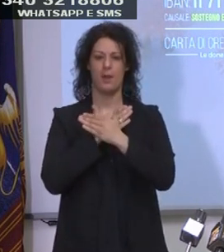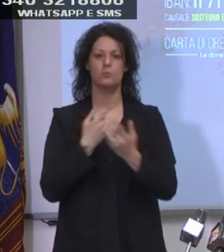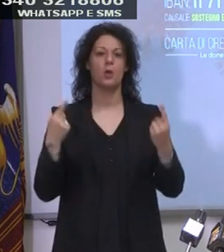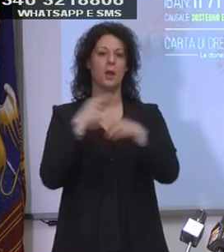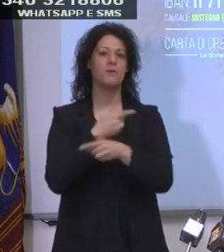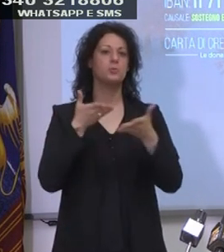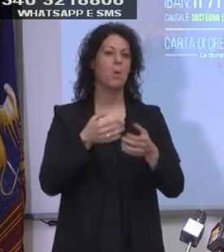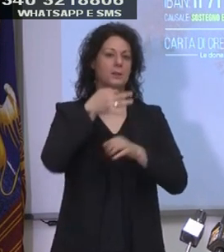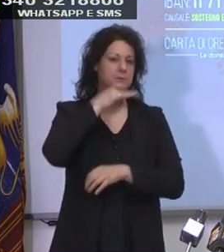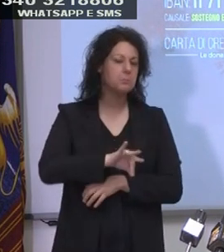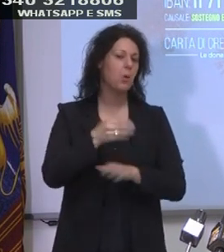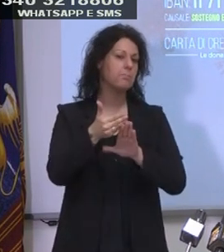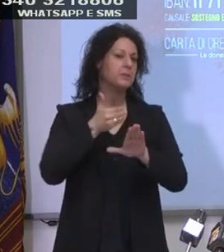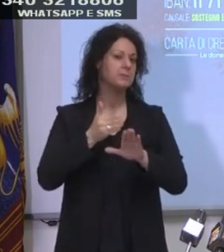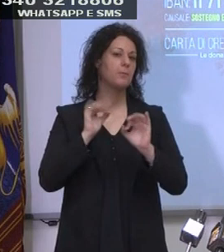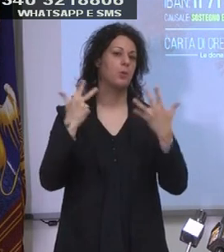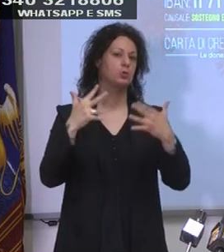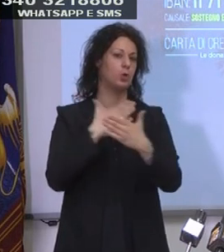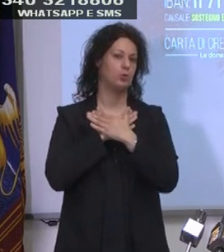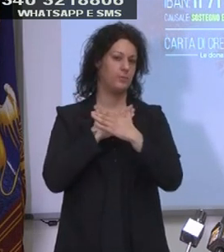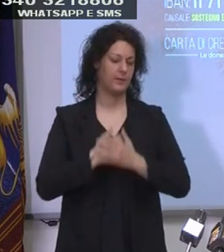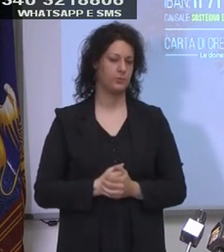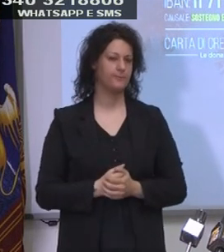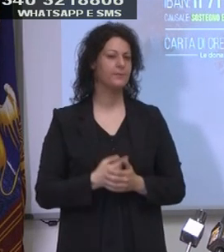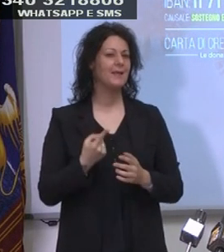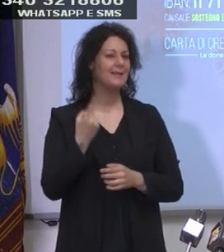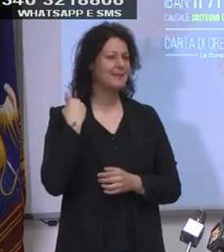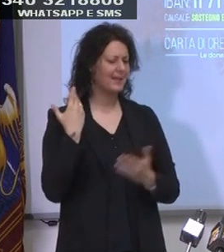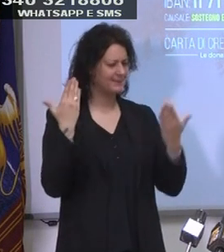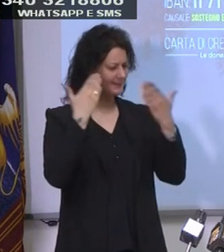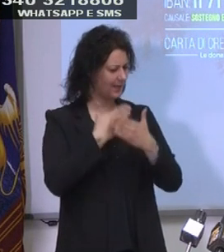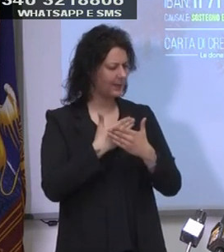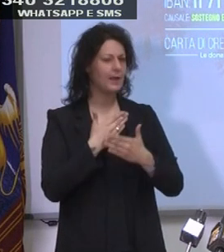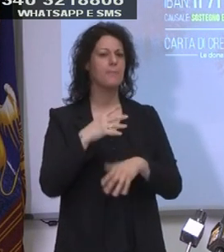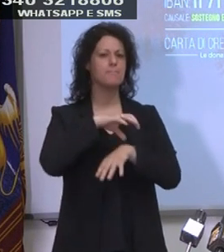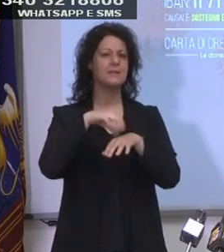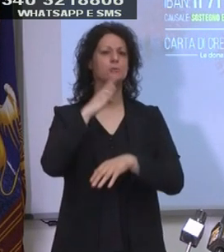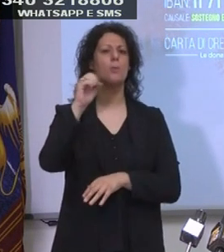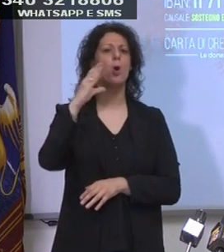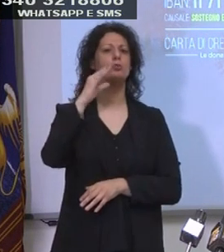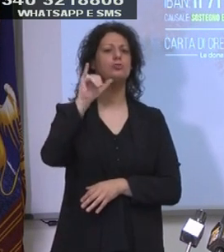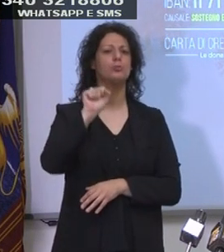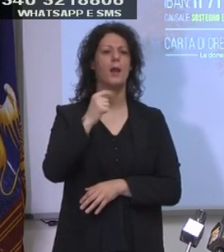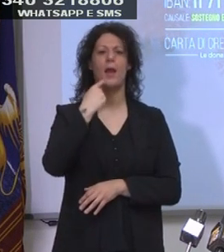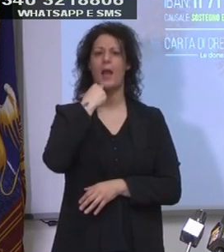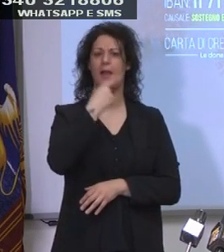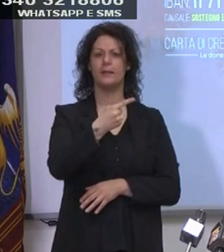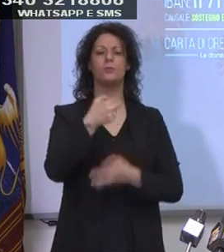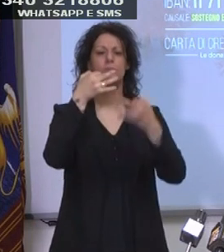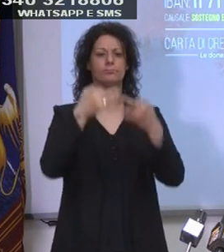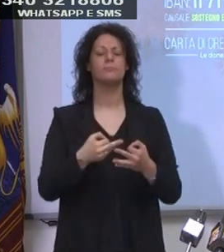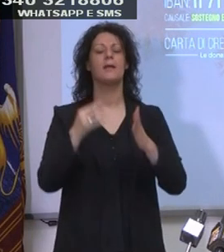18. Poi, ieri sera, il Ministro Boccia dovrebbe aver trasmesso a tutte le regioni le linee guida dell'INAIL. Ecco, a